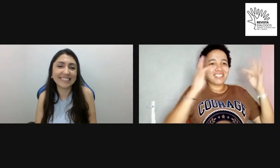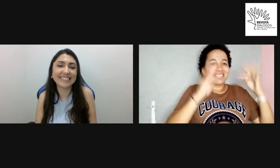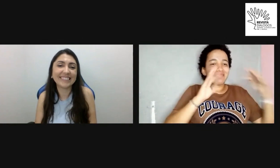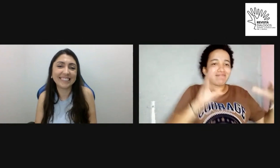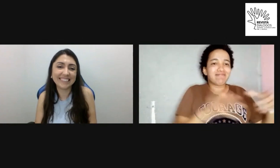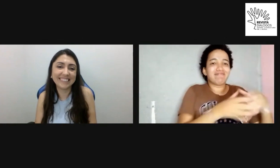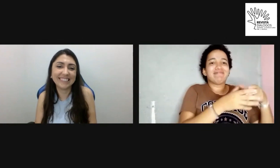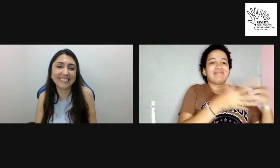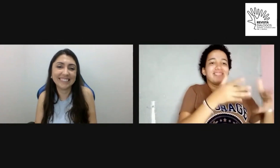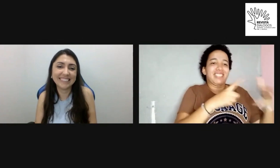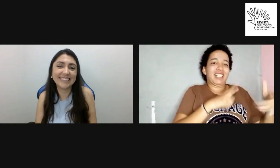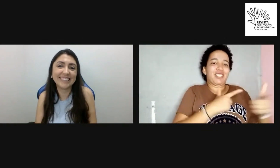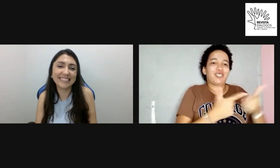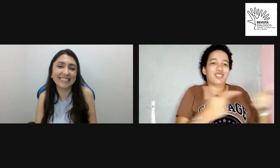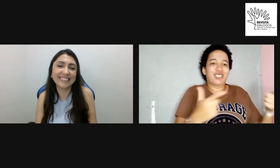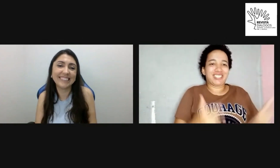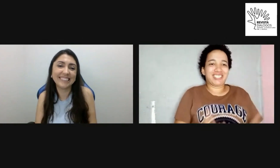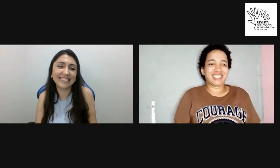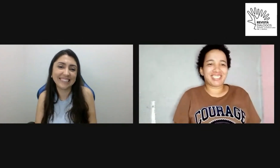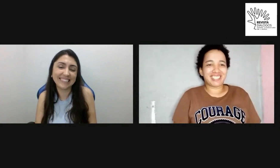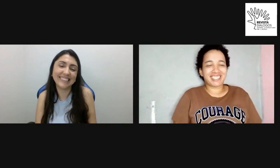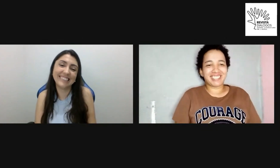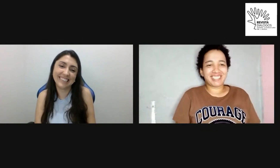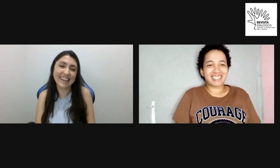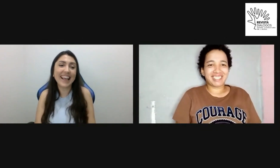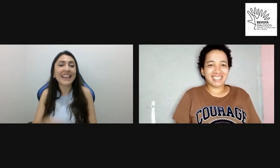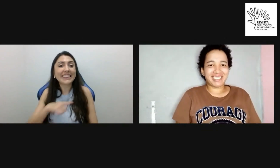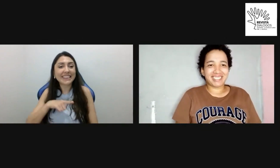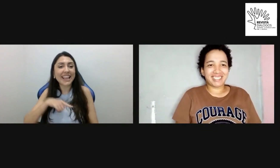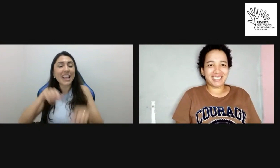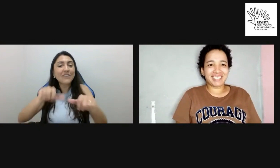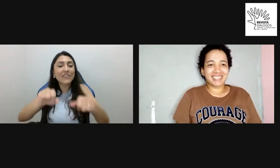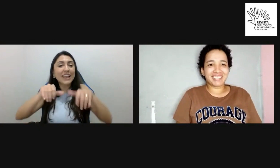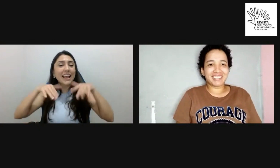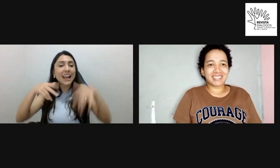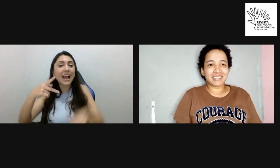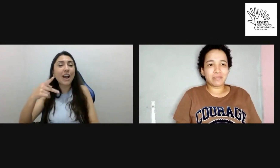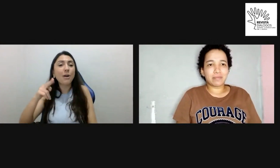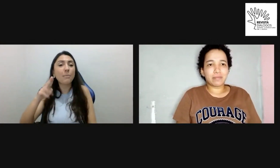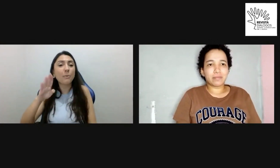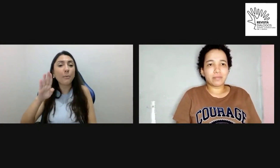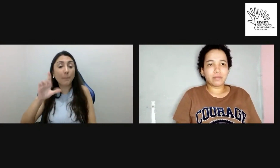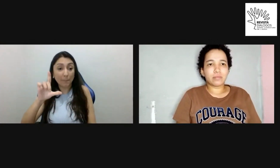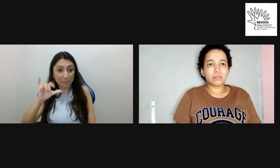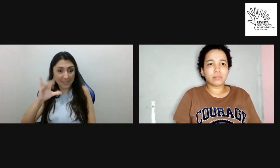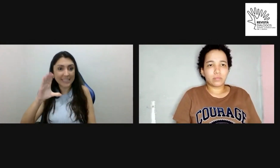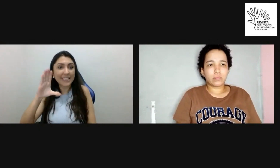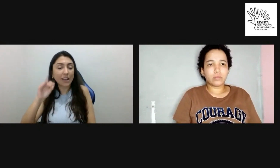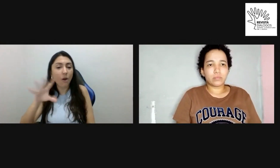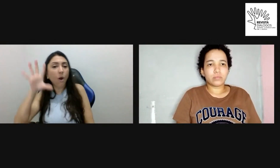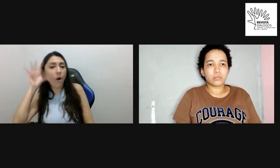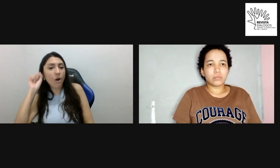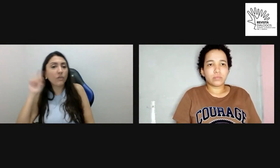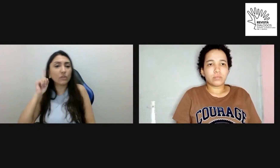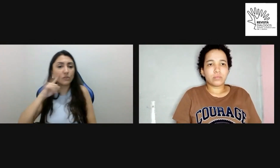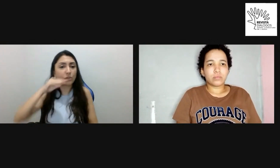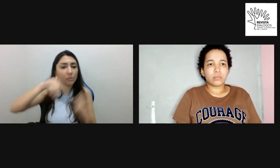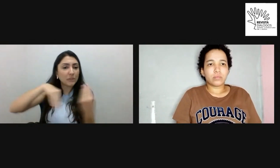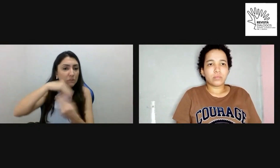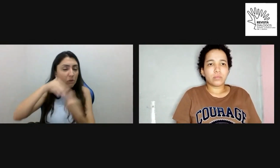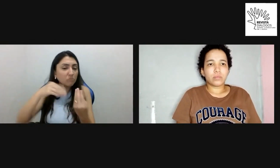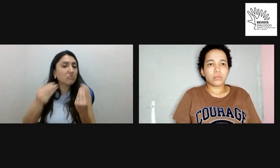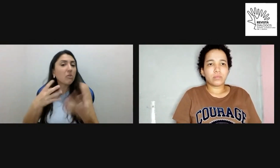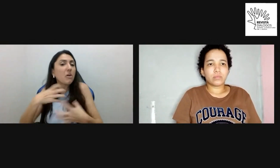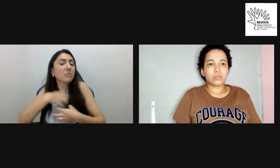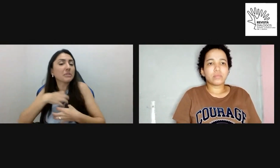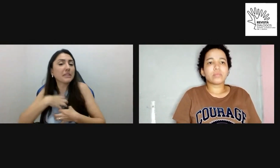a interagir com o grupo. Isso me deixou muito feliz. O público geralmente é misto, composto por ouvintes e